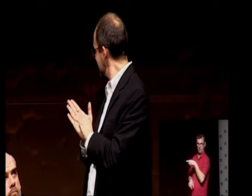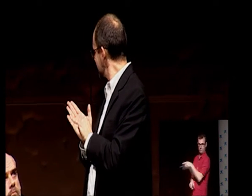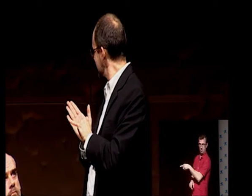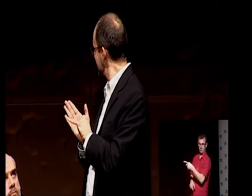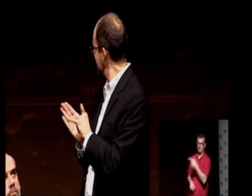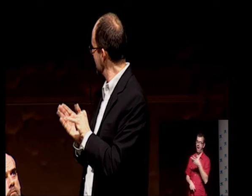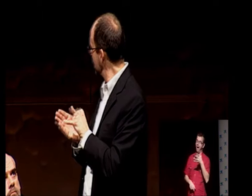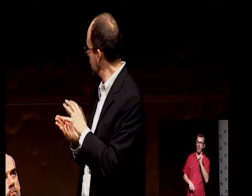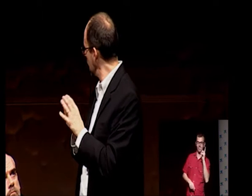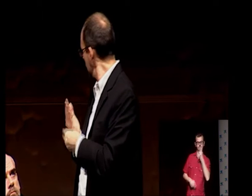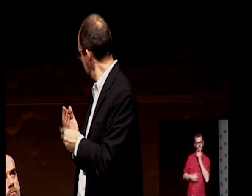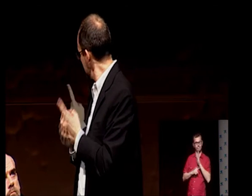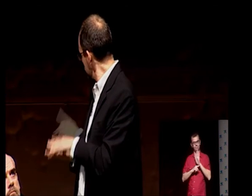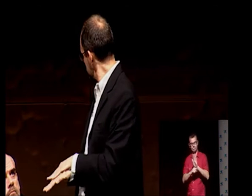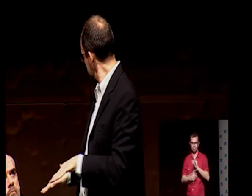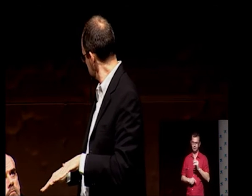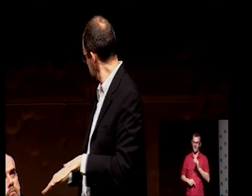conocimiento más